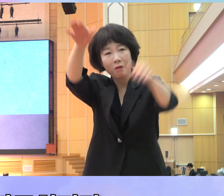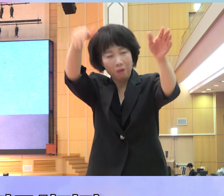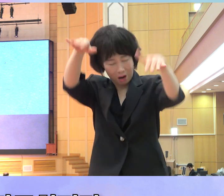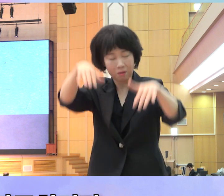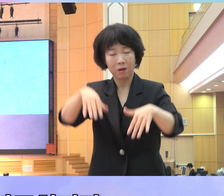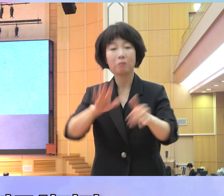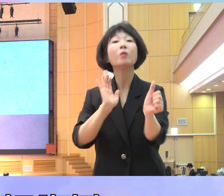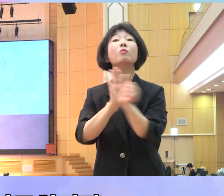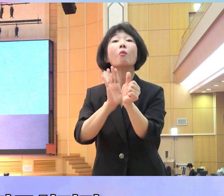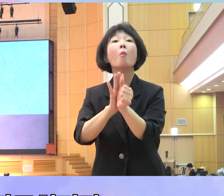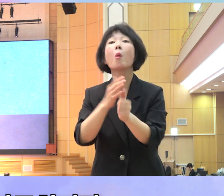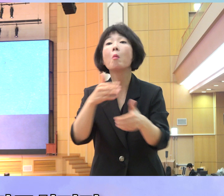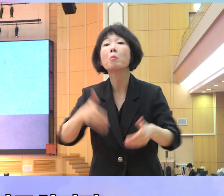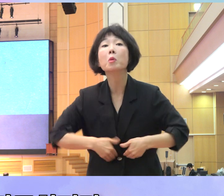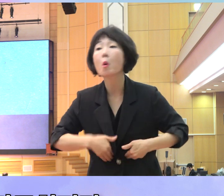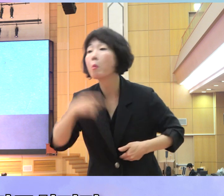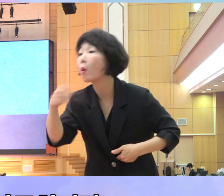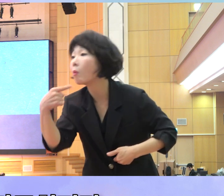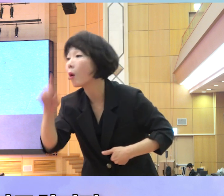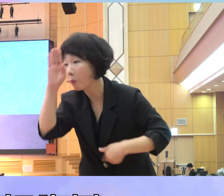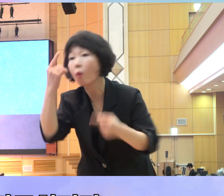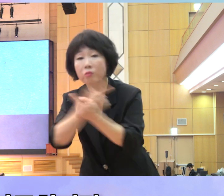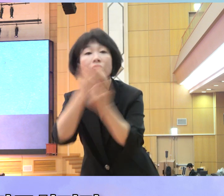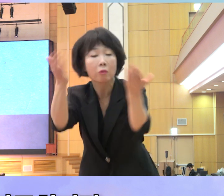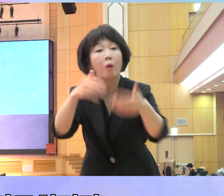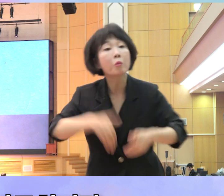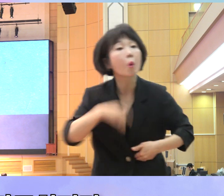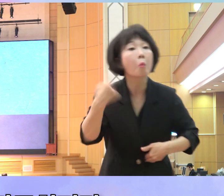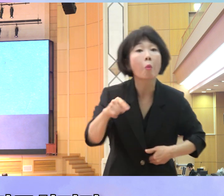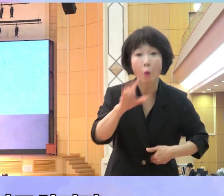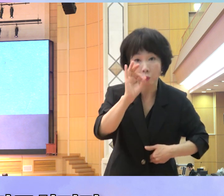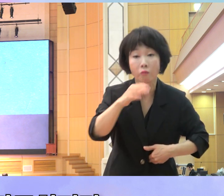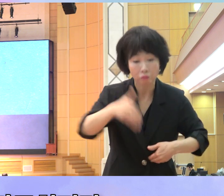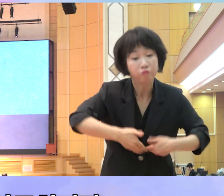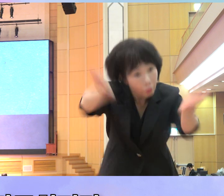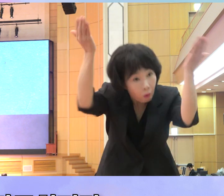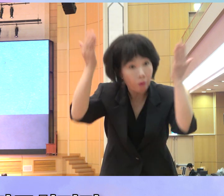가르치시면서 베푸시고 병자를 고쳐주시고. 할렐루야.